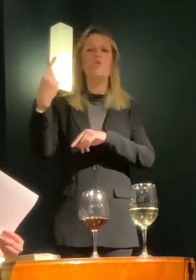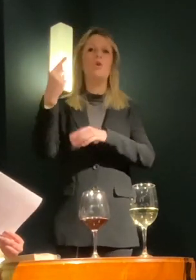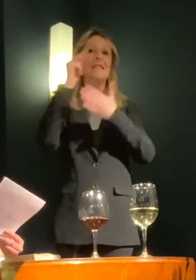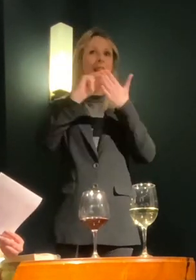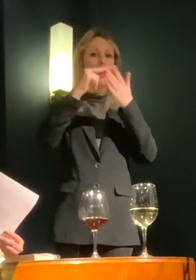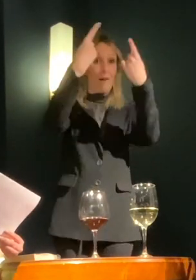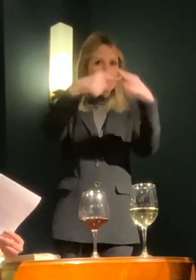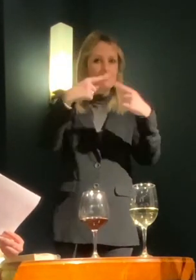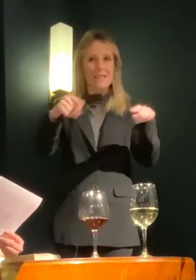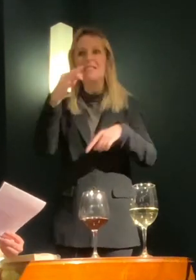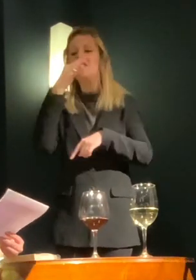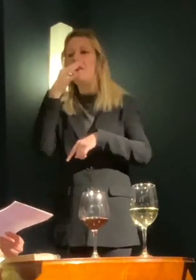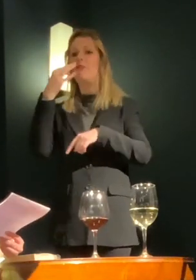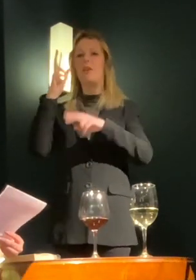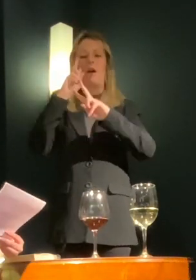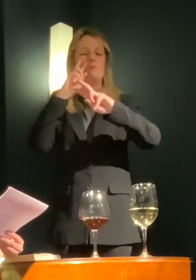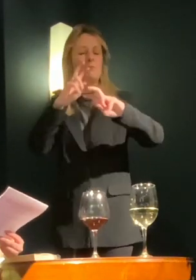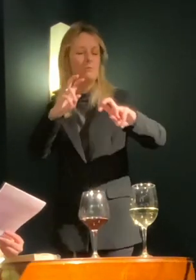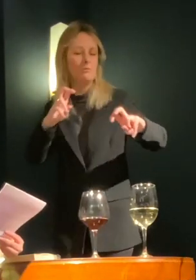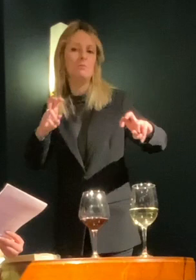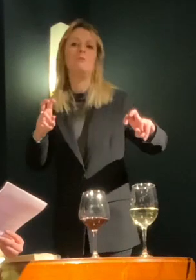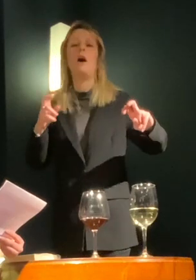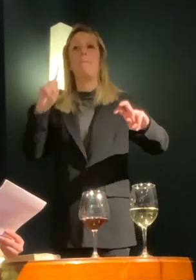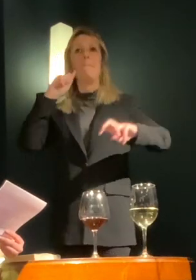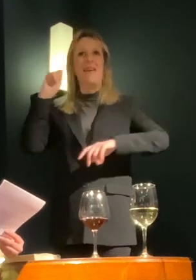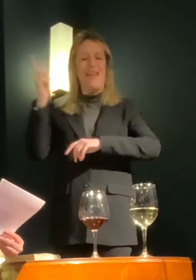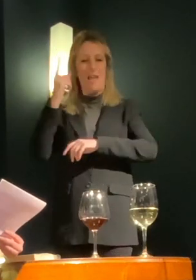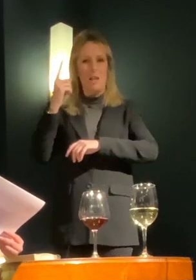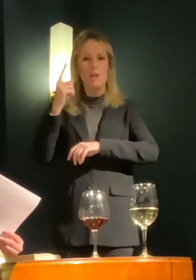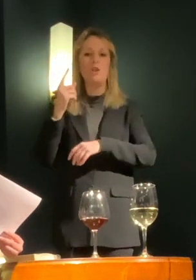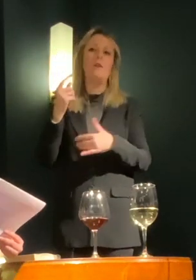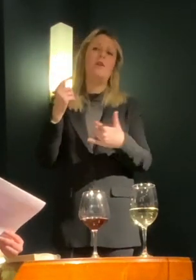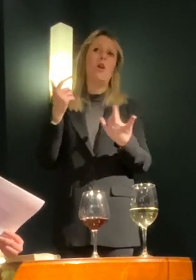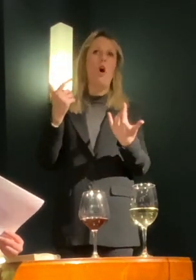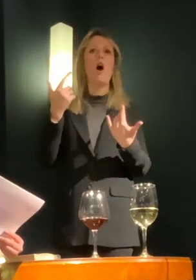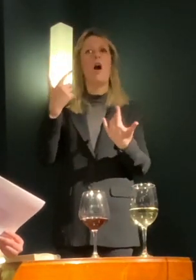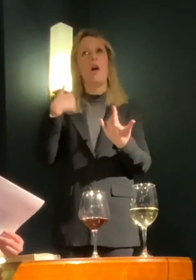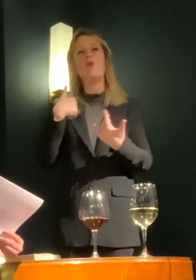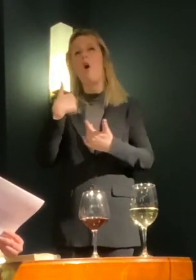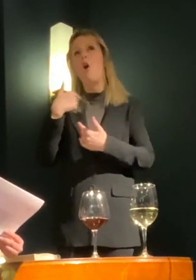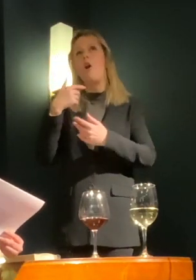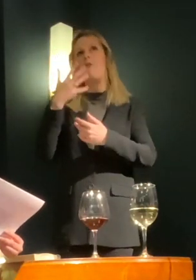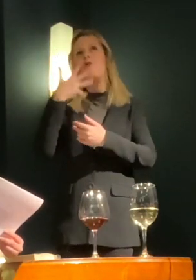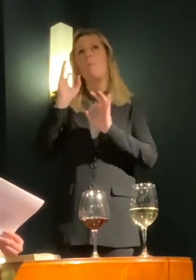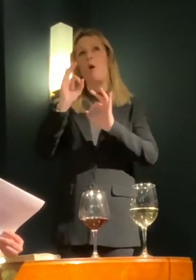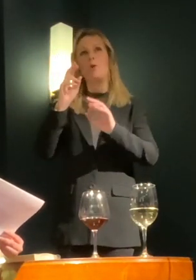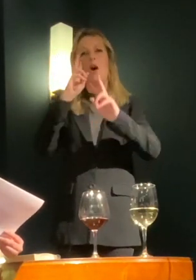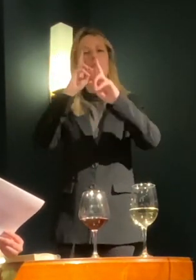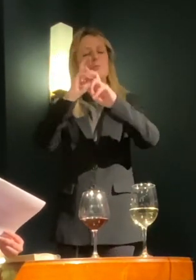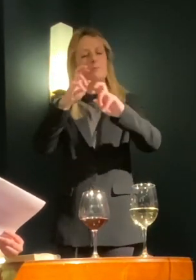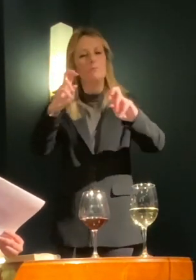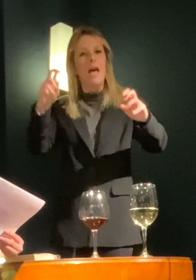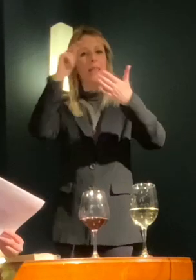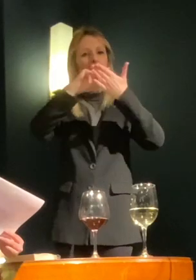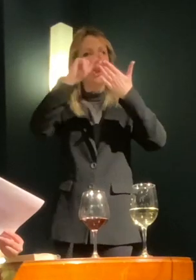di, diciamo, di esplorare, di portare questa cosa quanto più in là possibile ed esplorare poi le varie facce della scrittura, perché ogni